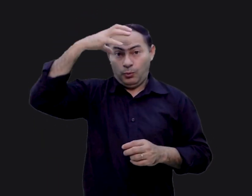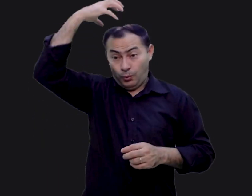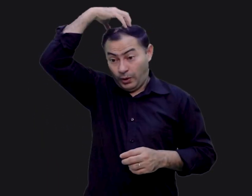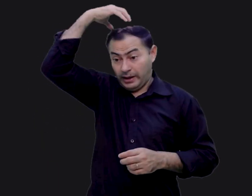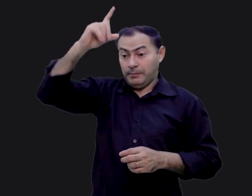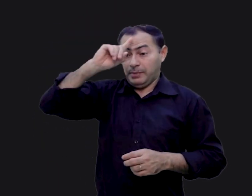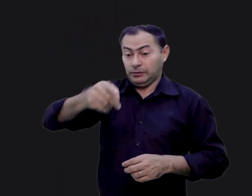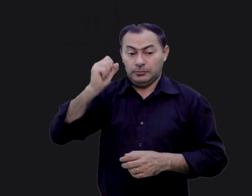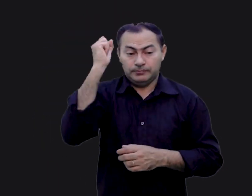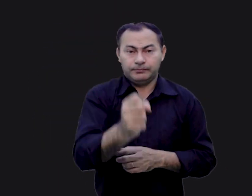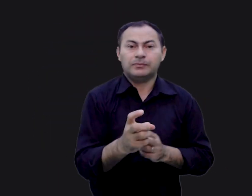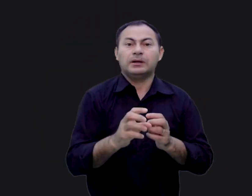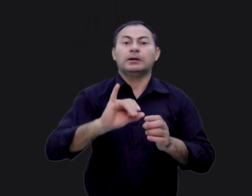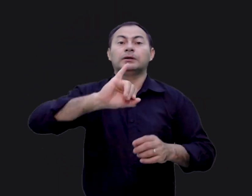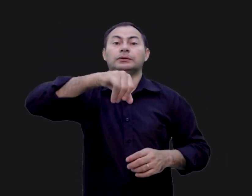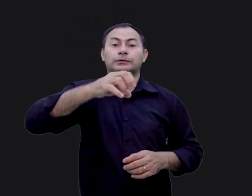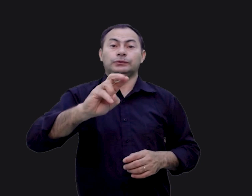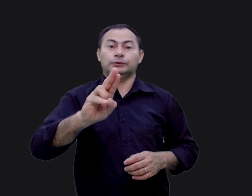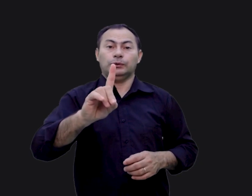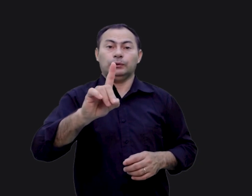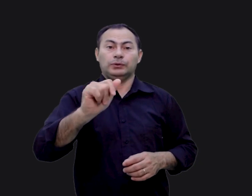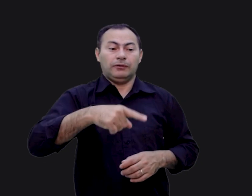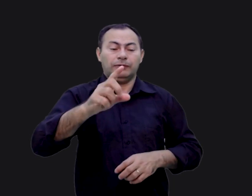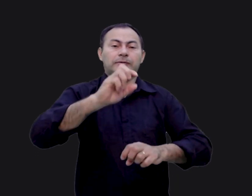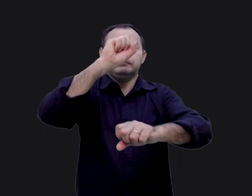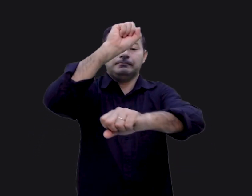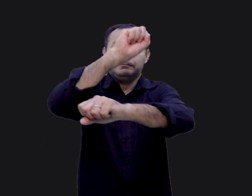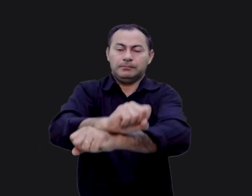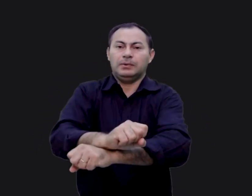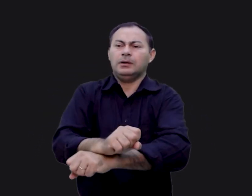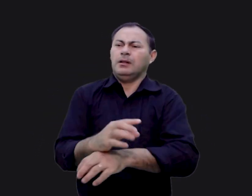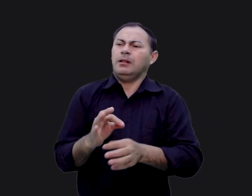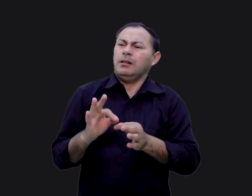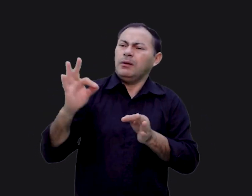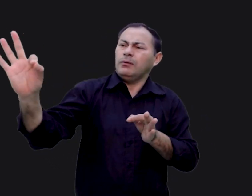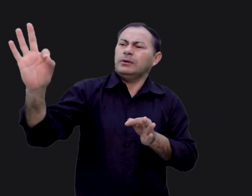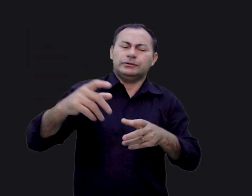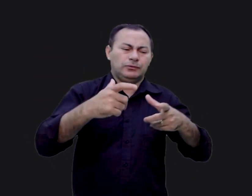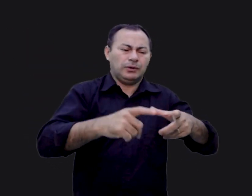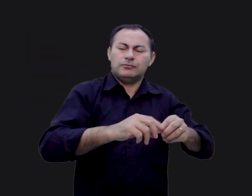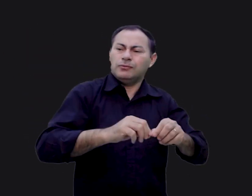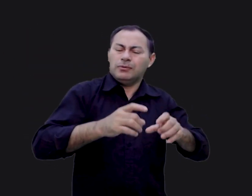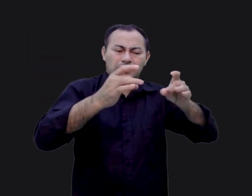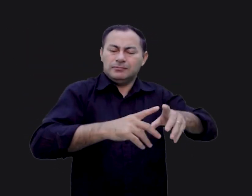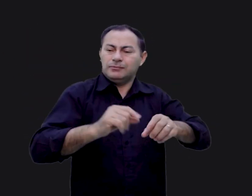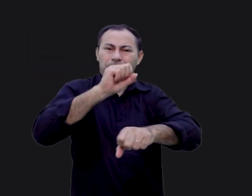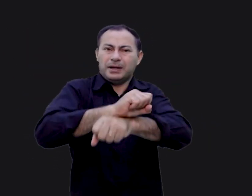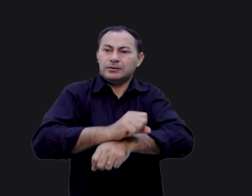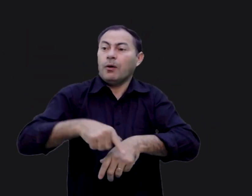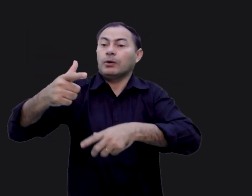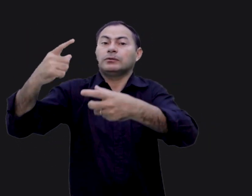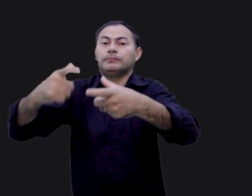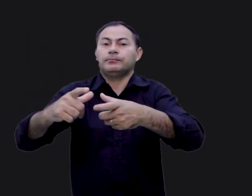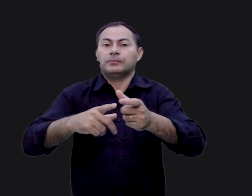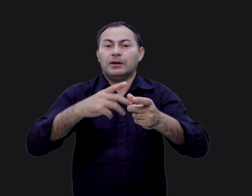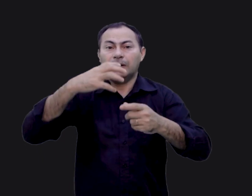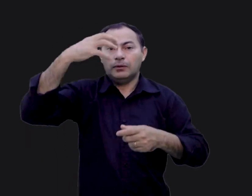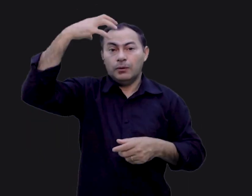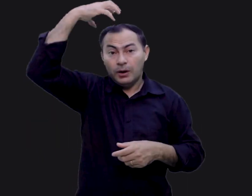mandou executá-los. Assim Judá foi para o exílio, para longe de sua terra. Esse trecho aplica-se ao reino